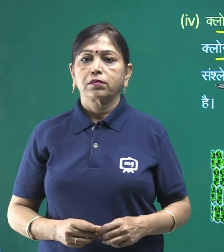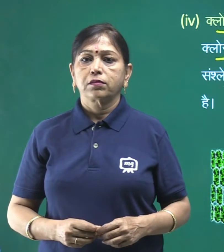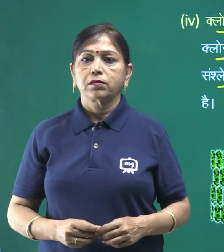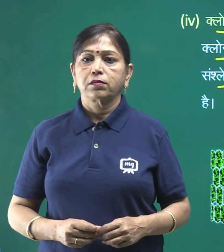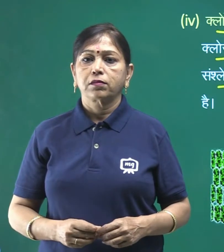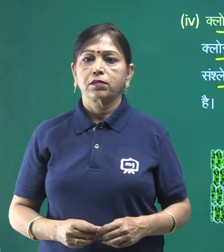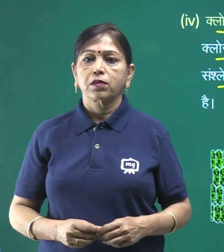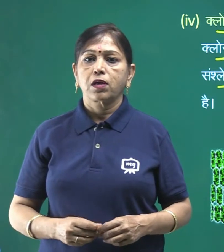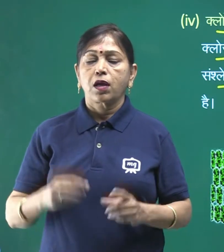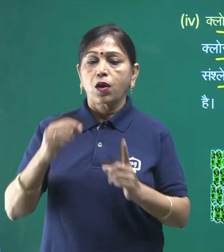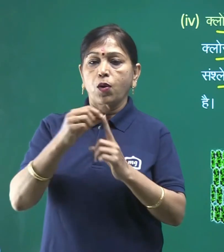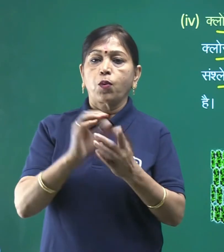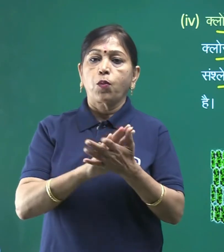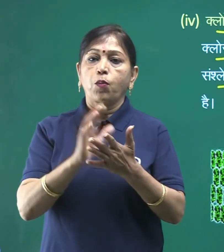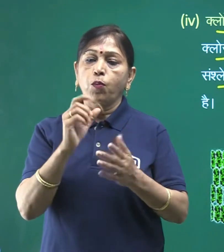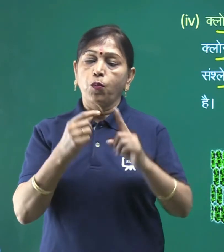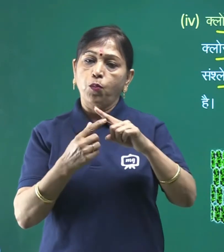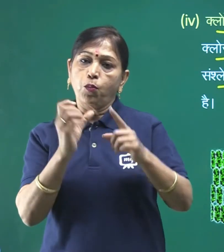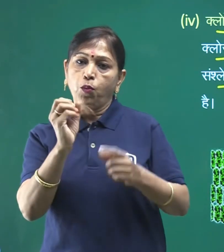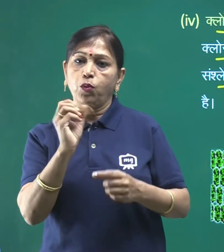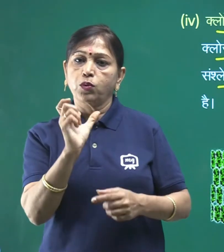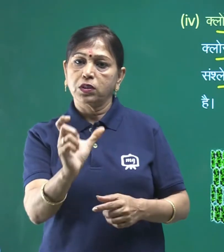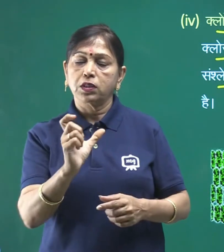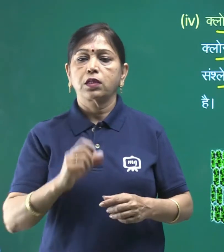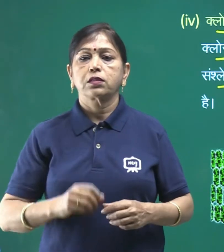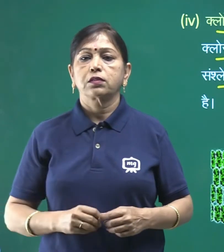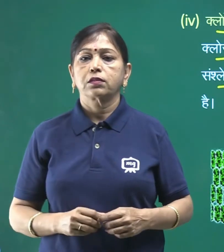प्रकाश संश्लेषण की